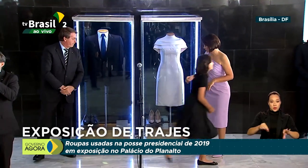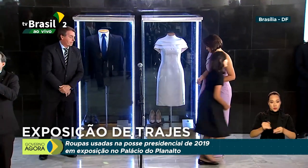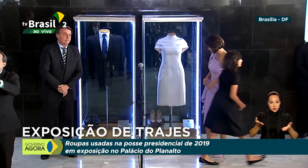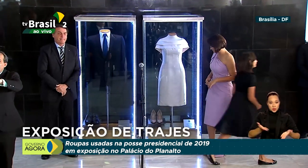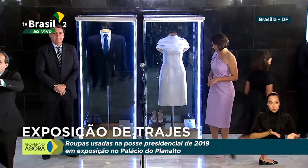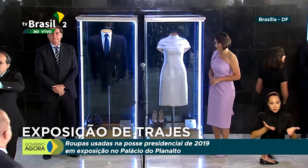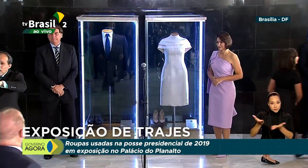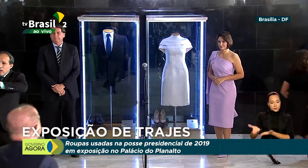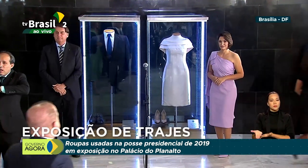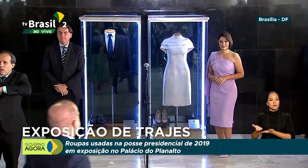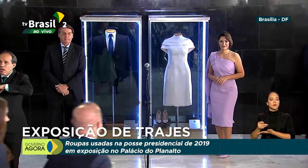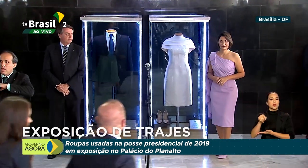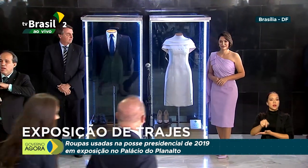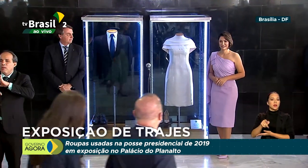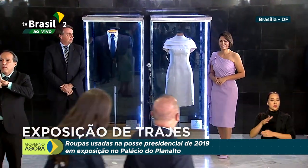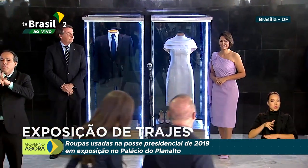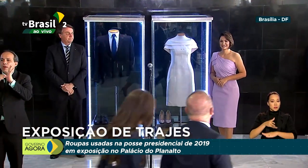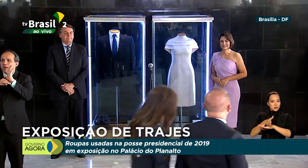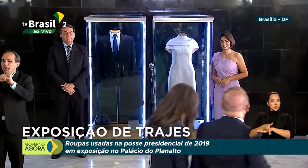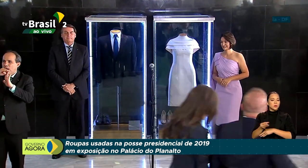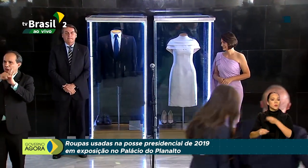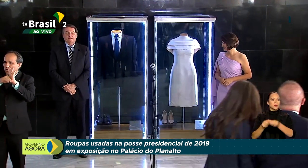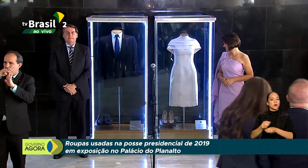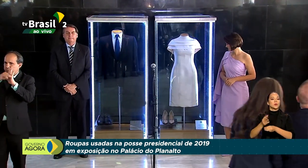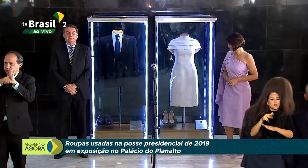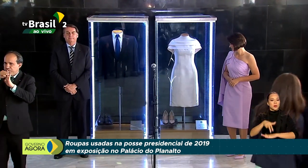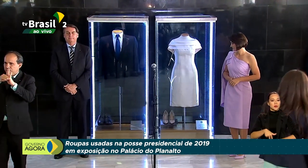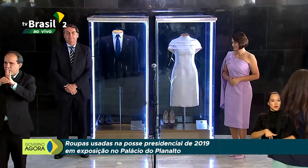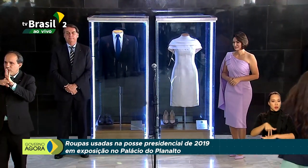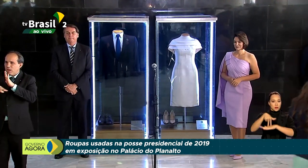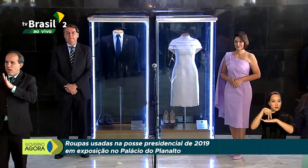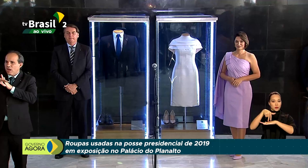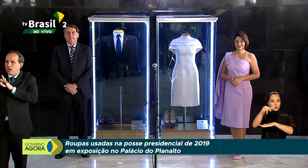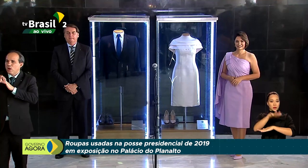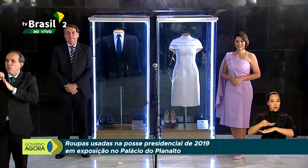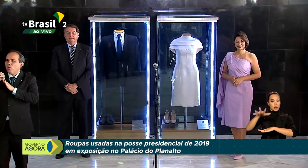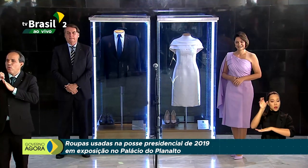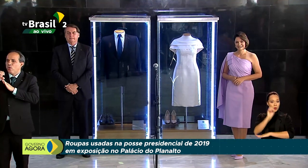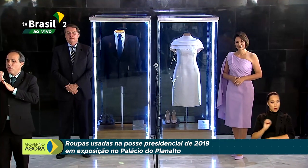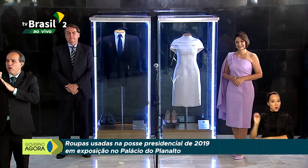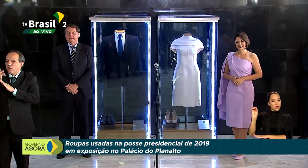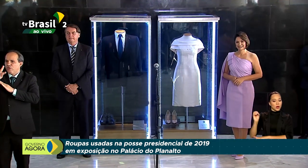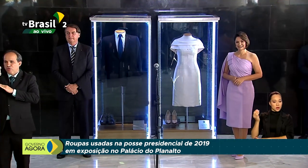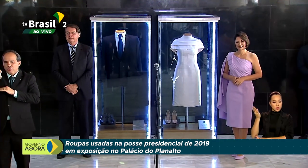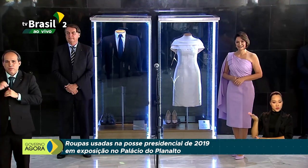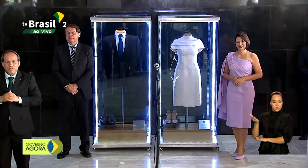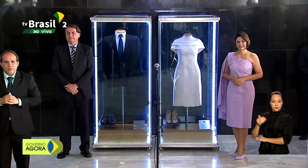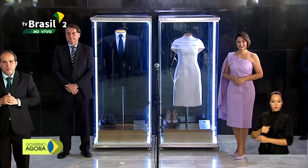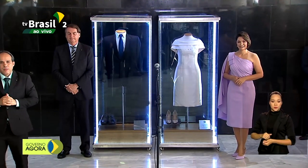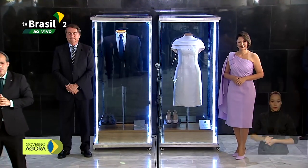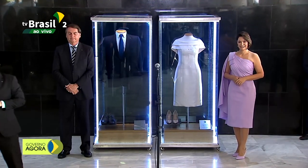será realizado pelos elevadores da ala oeste.